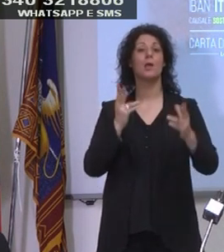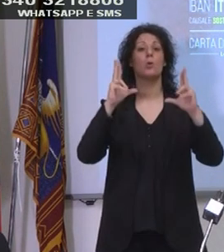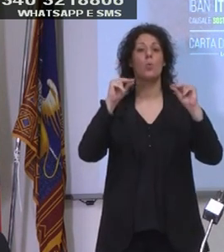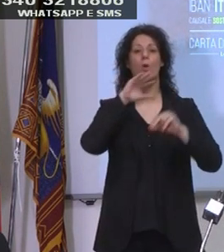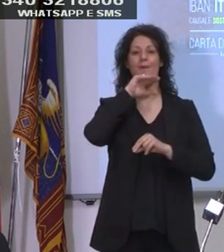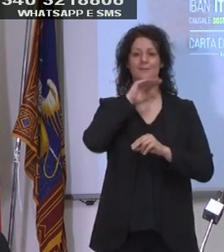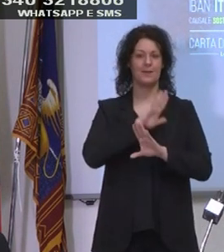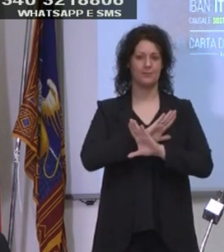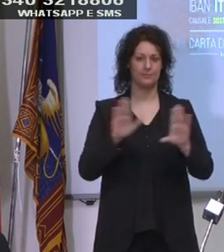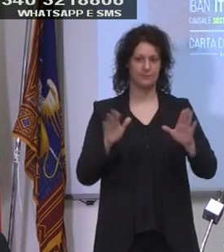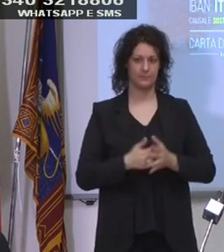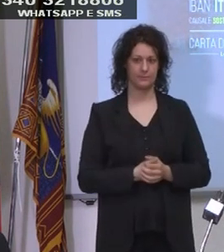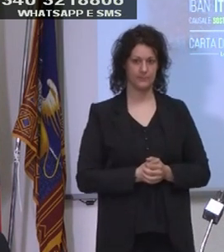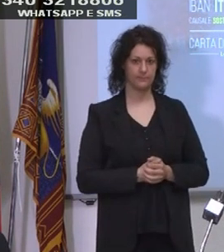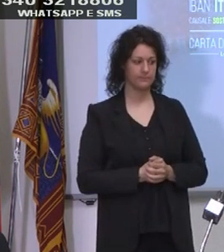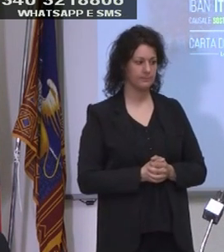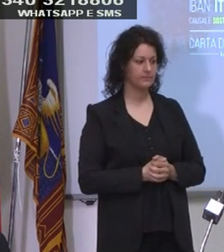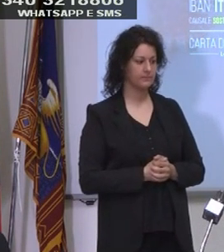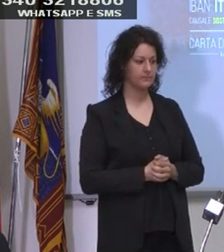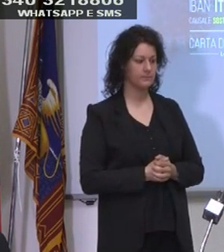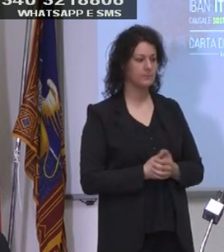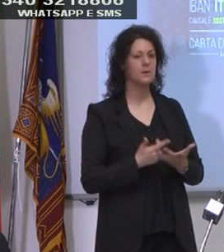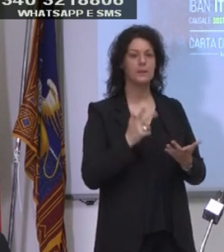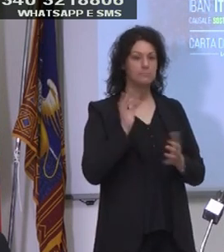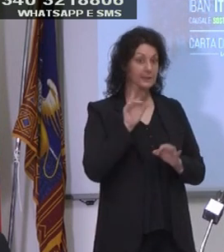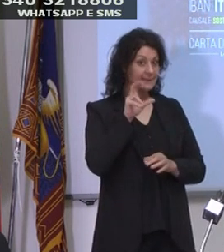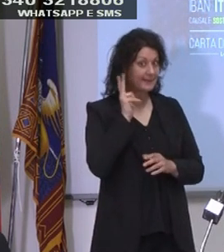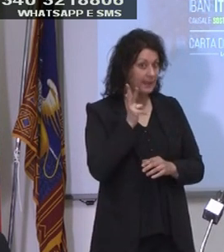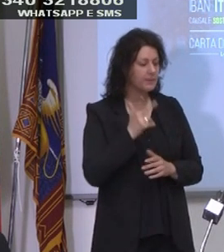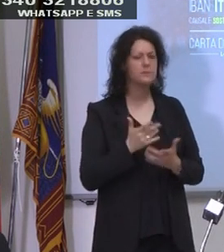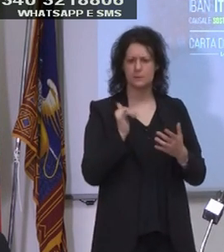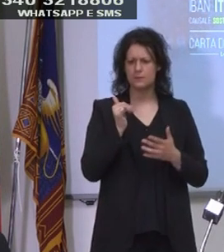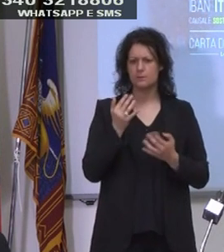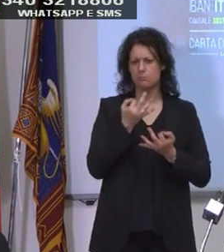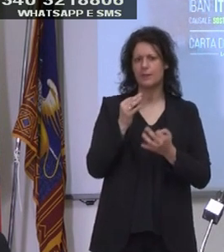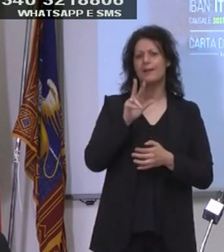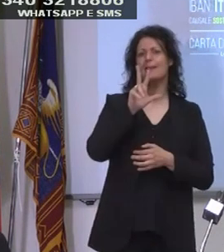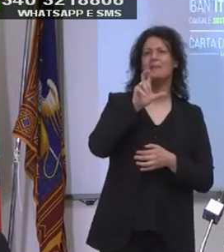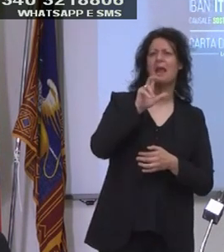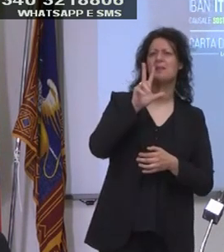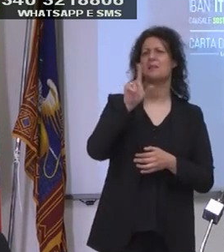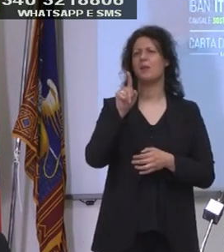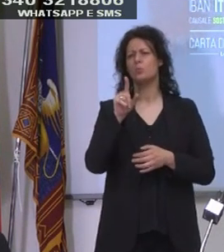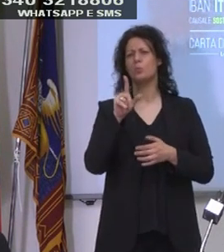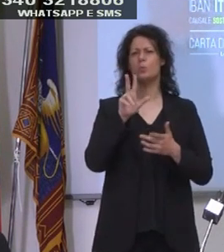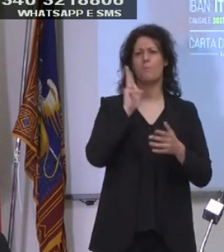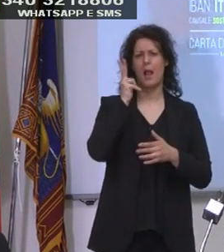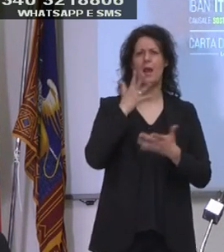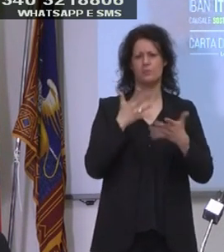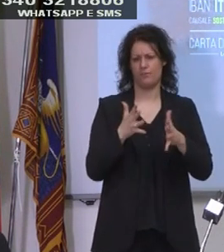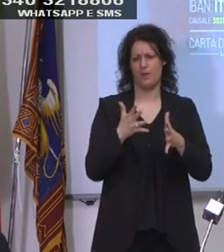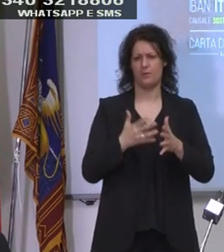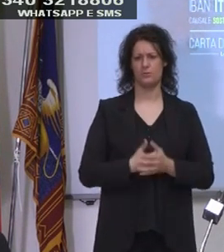nuovi. Lei è entrata il 30 marzo? Sì, il 30 o il 31 abbiamo fatto quelle linee guida lì, adesso non mi ricordo, quindi probabilmente